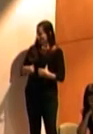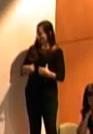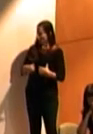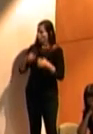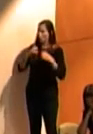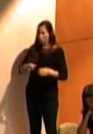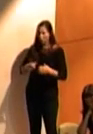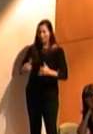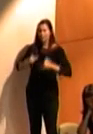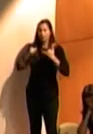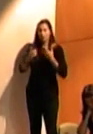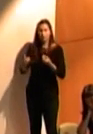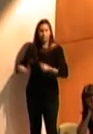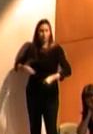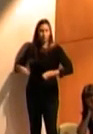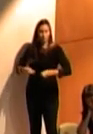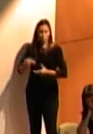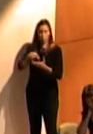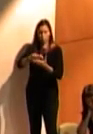club des jeunes dirigeants de Toulouse,